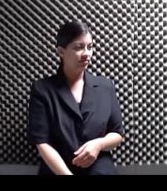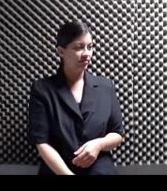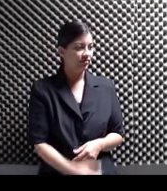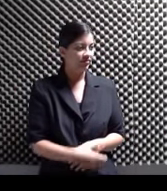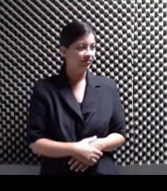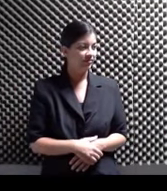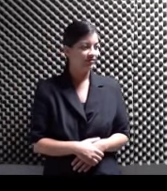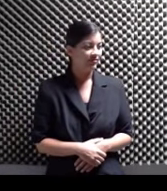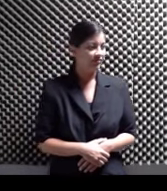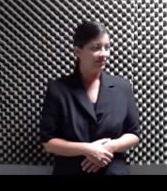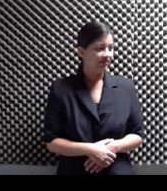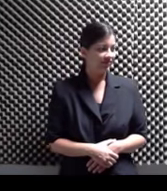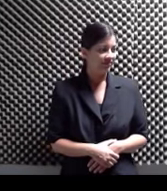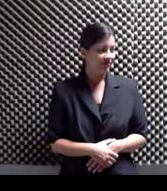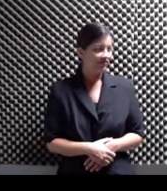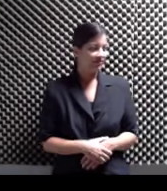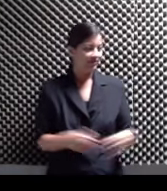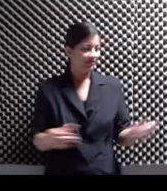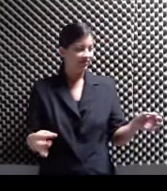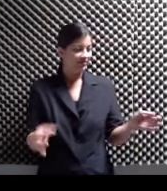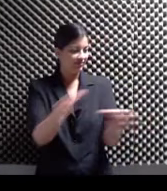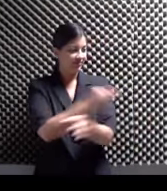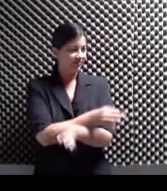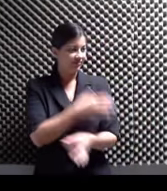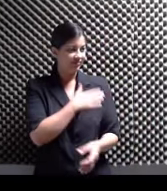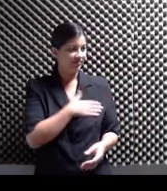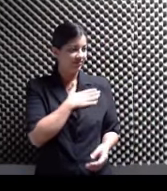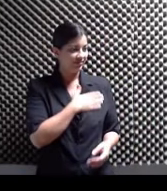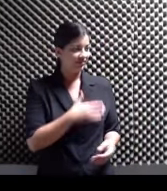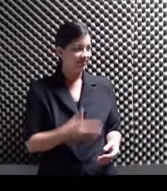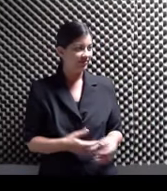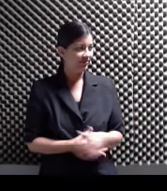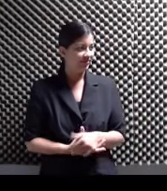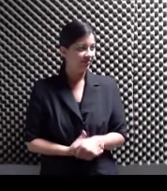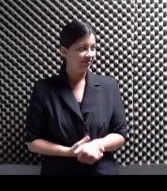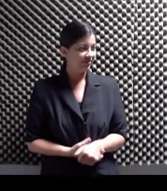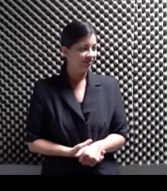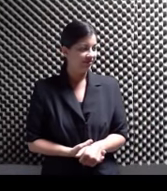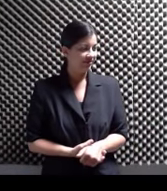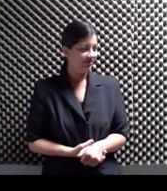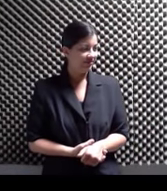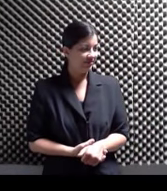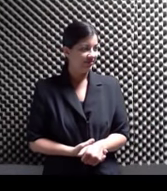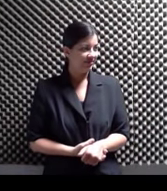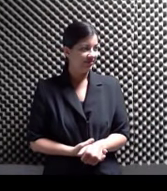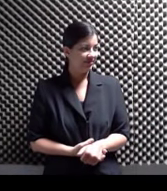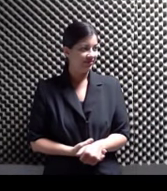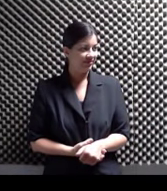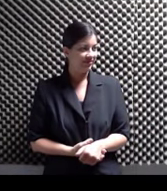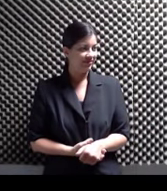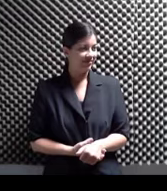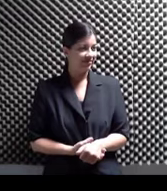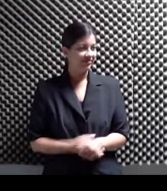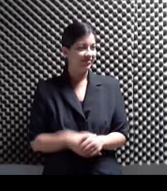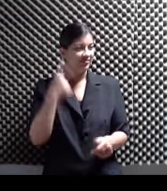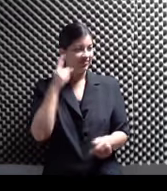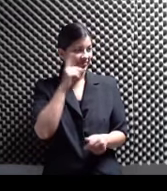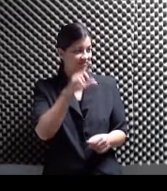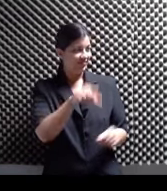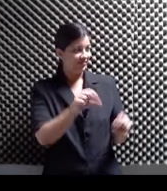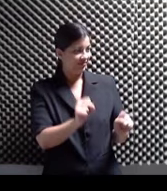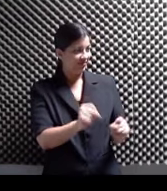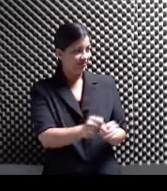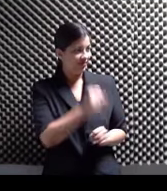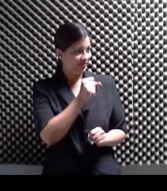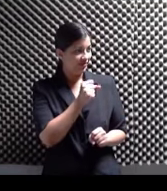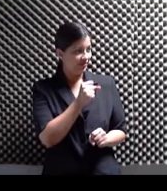mí? Mira, ahí está, te lo van a cambiar. Bendito. Pero yo creo que para que se iguales. Manifieste. No, yo creo que